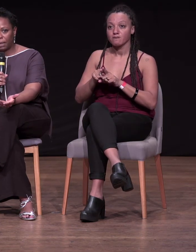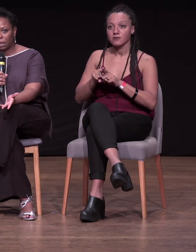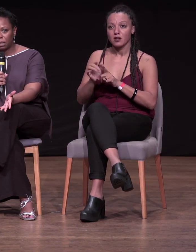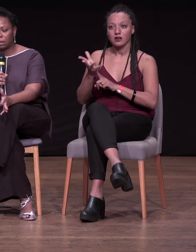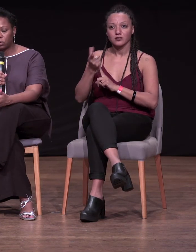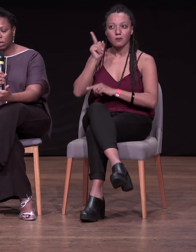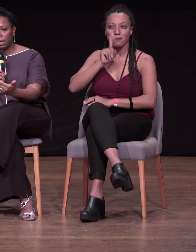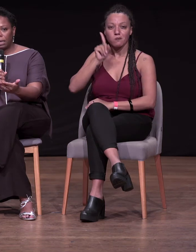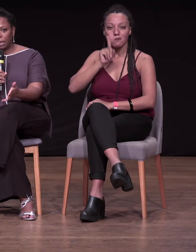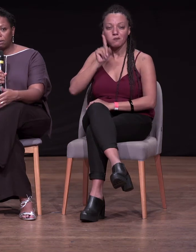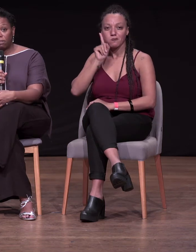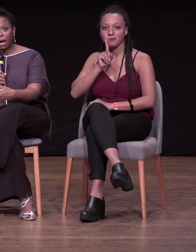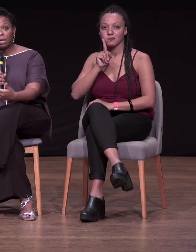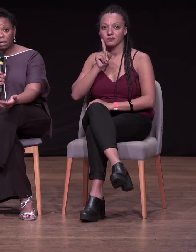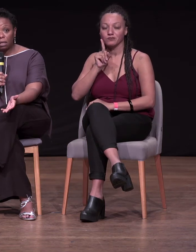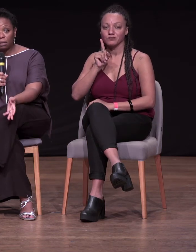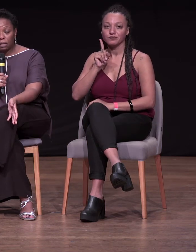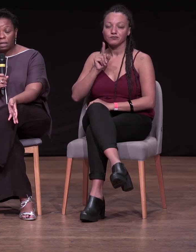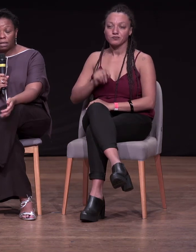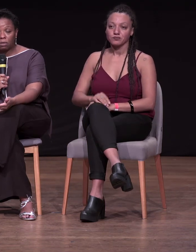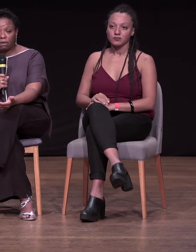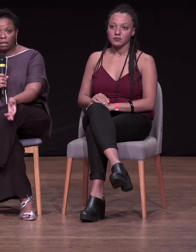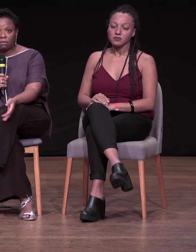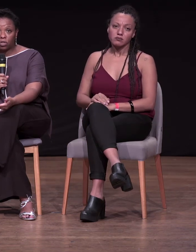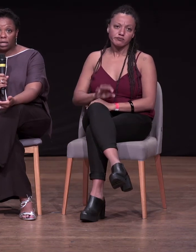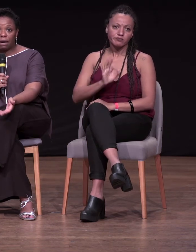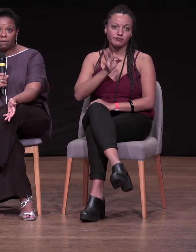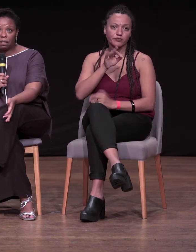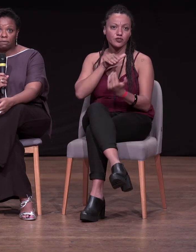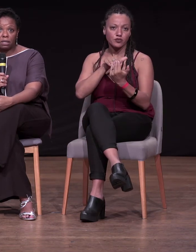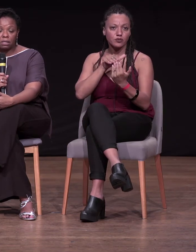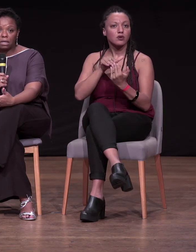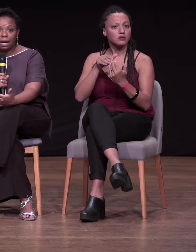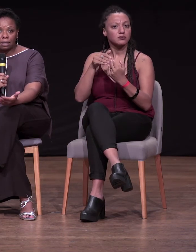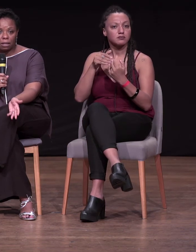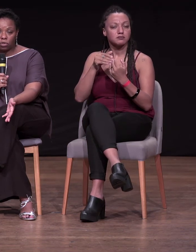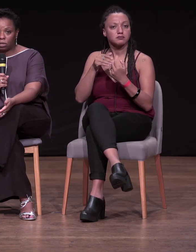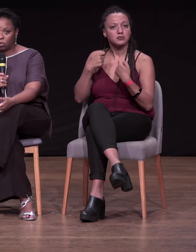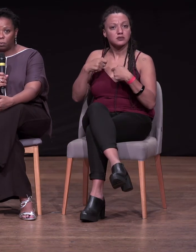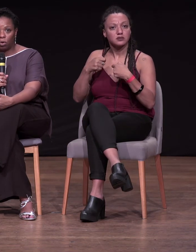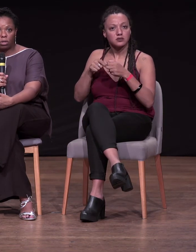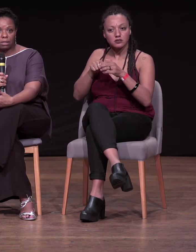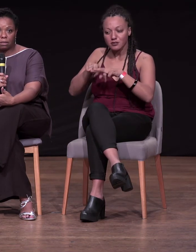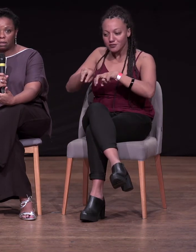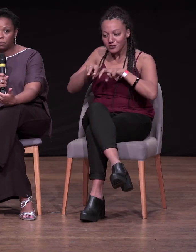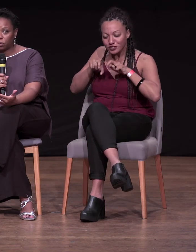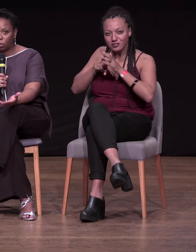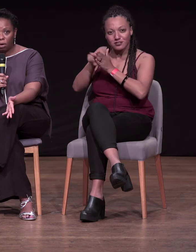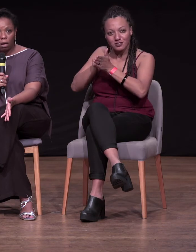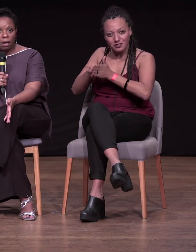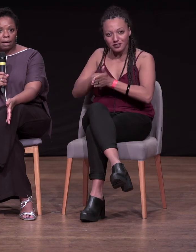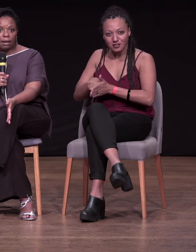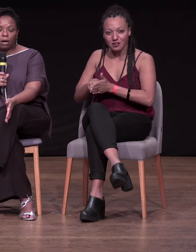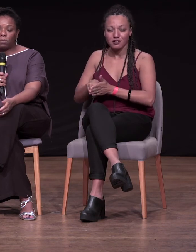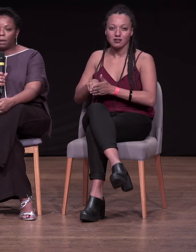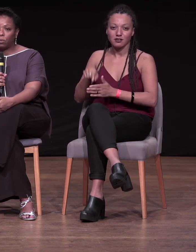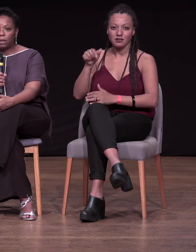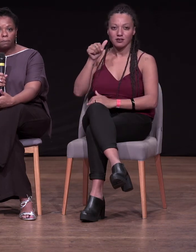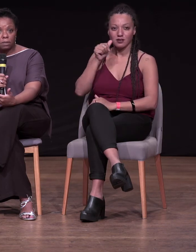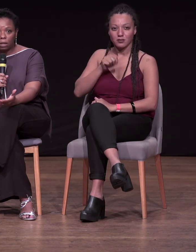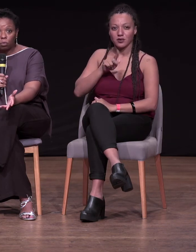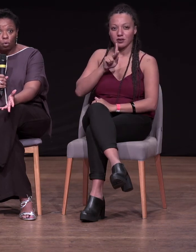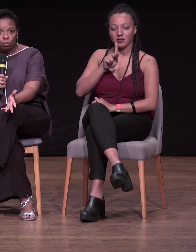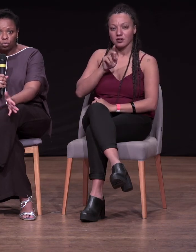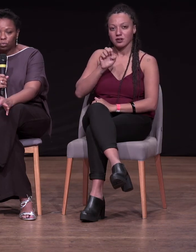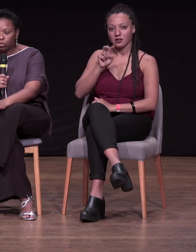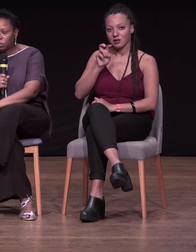artistas americanos, e que vale, você tem razão, vale investigar, vale evidenciar, né? Artistas como Lorna Simpson, Carrie Mae